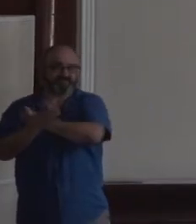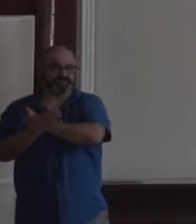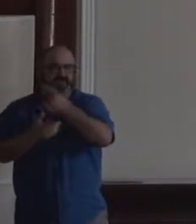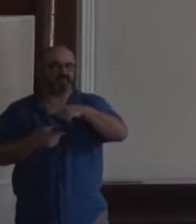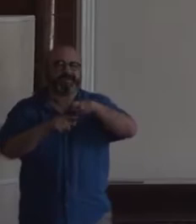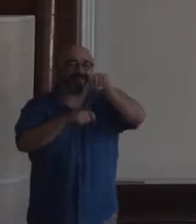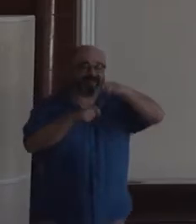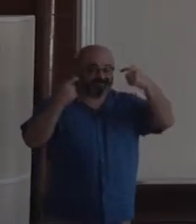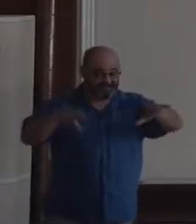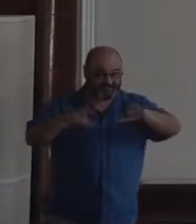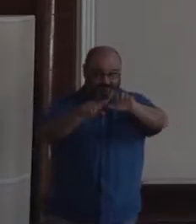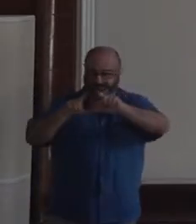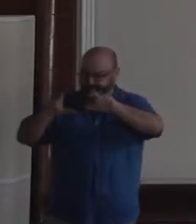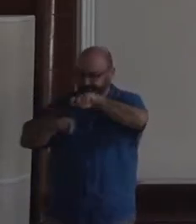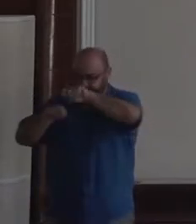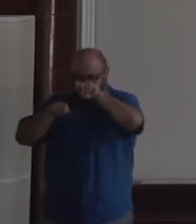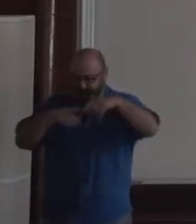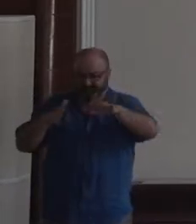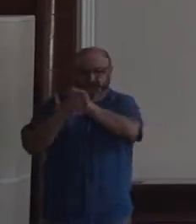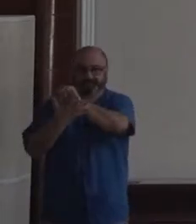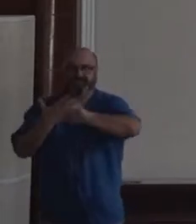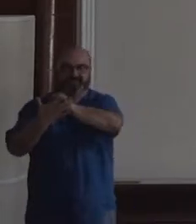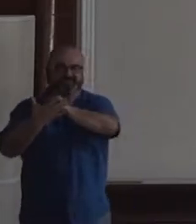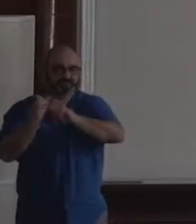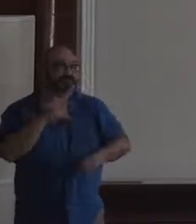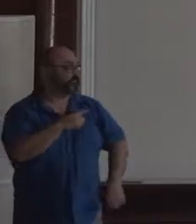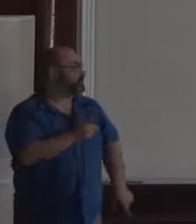les tests soient propres comme ça.